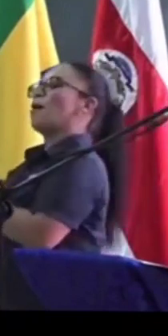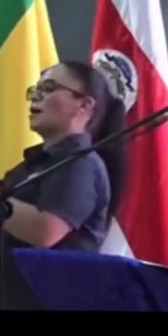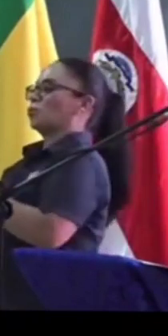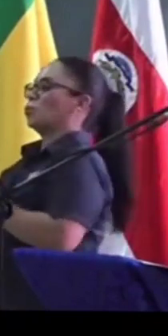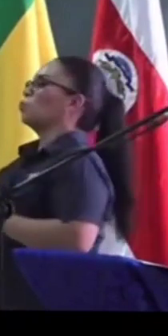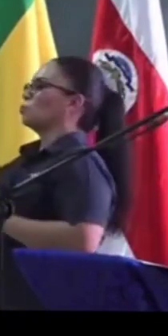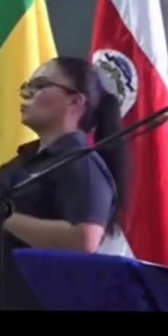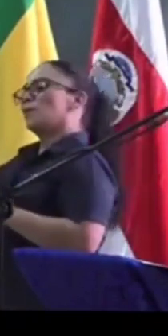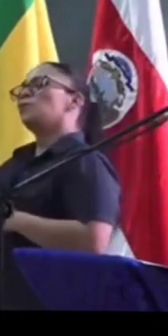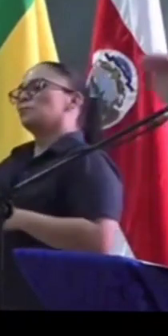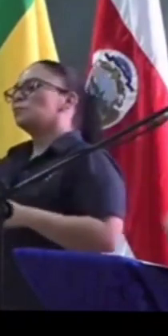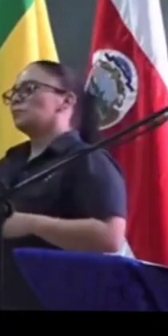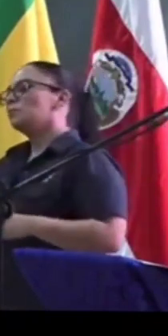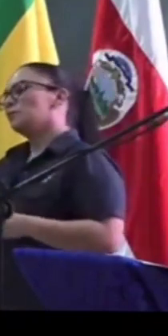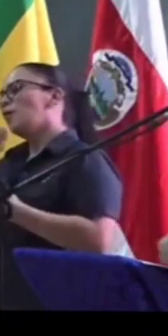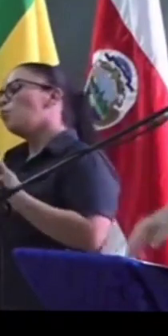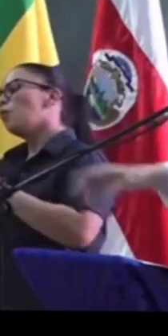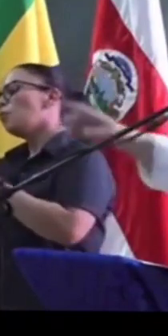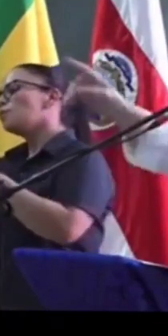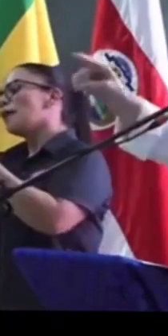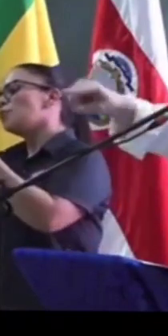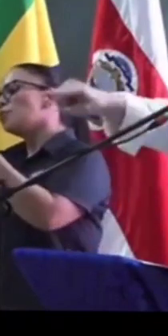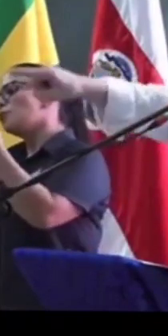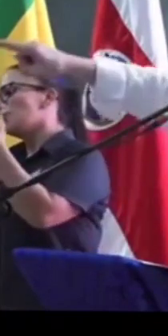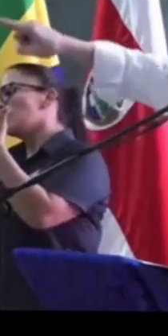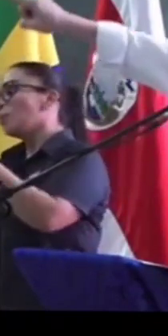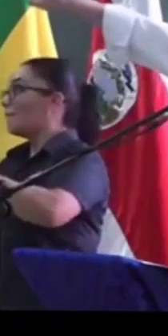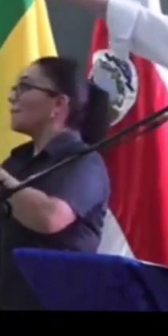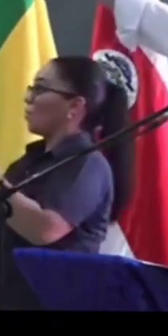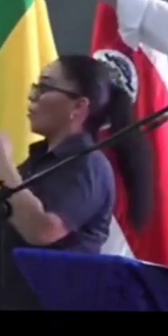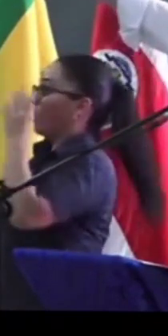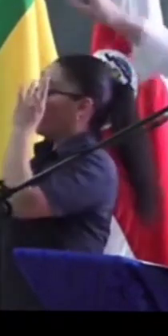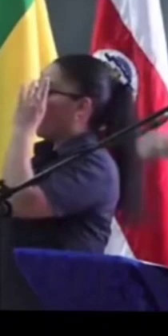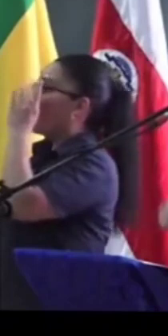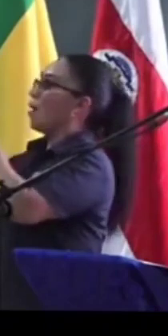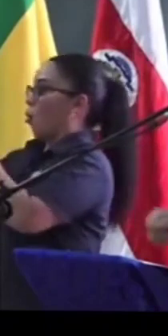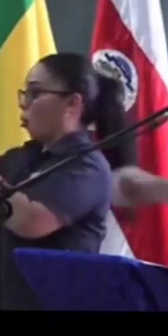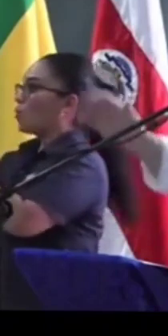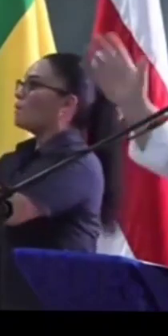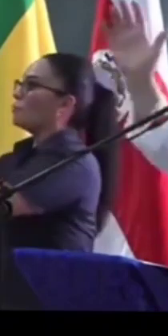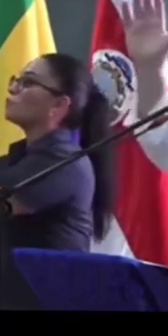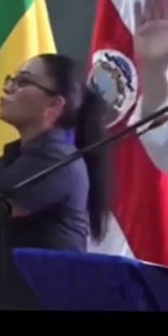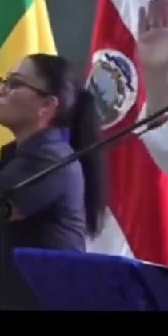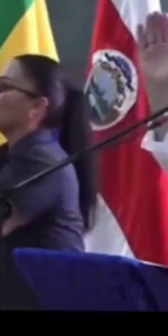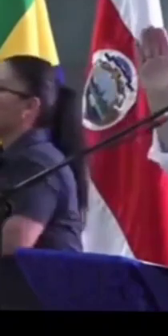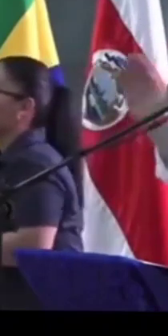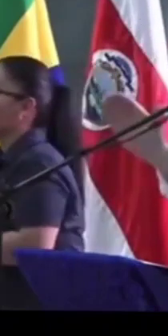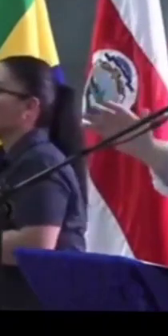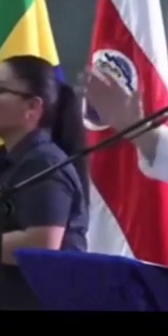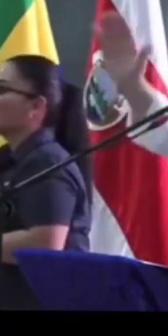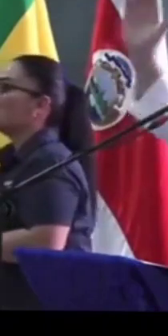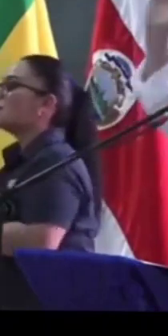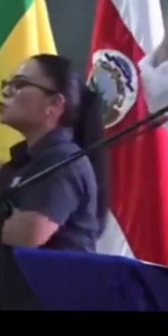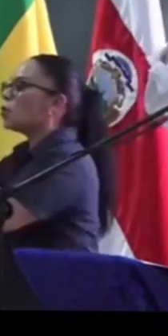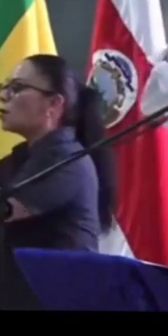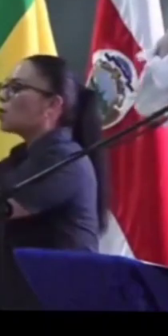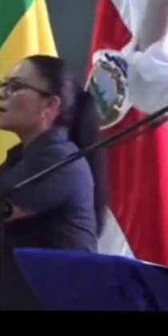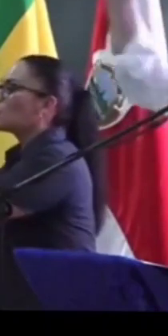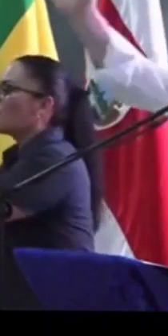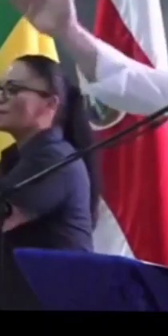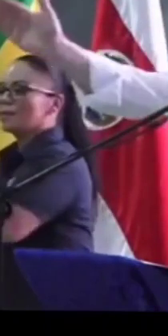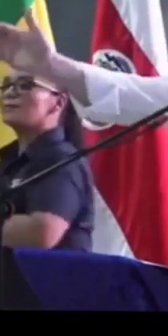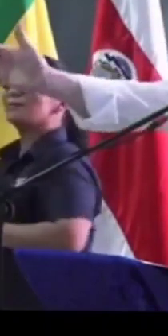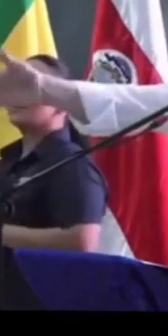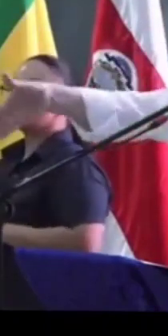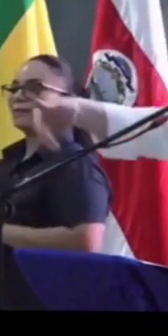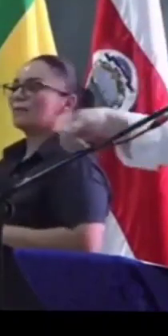Sería bueno quisiéramos esto Ahora nos vamos a ir a reunir y yo le voy a dar cuentas al alcalde